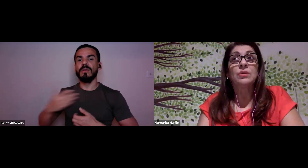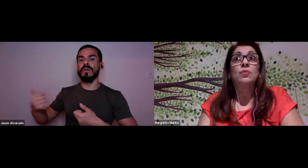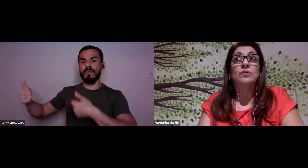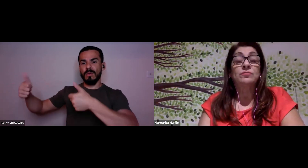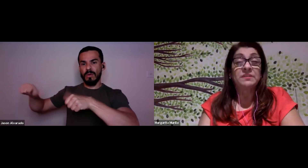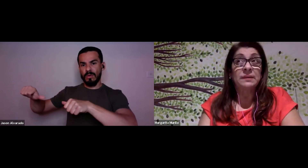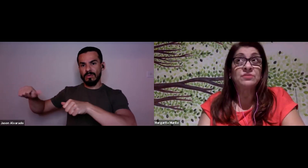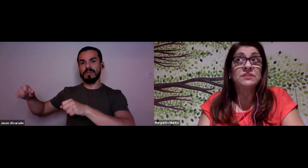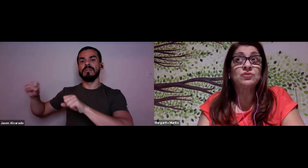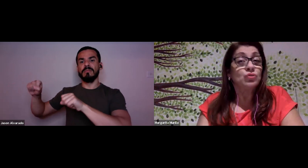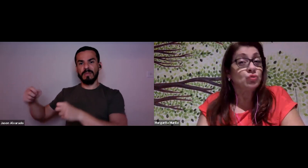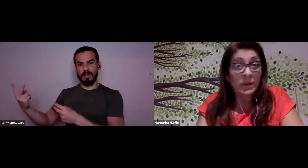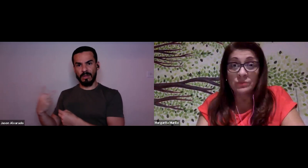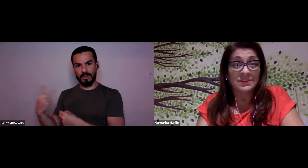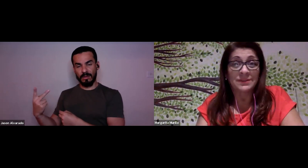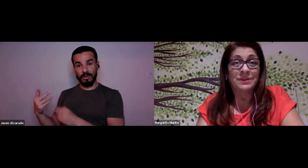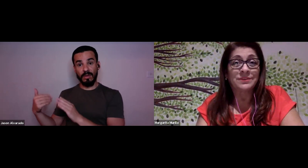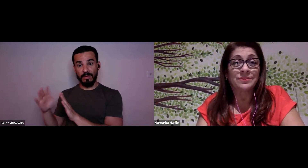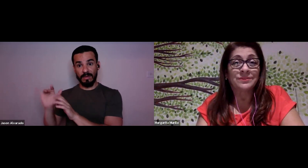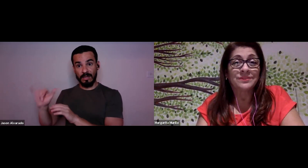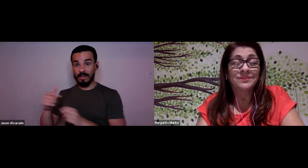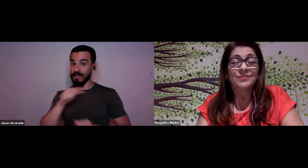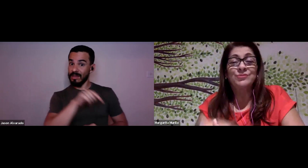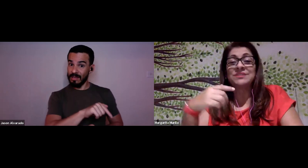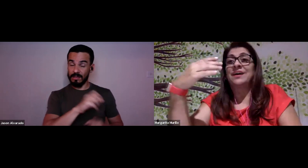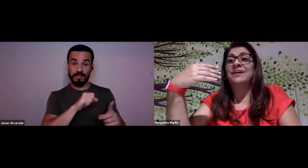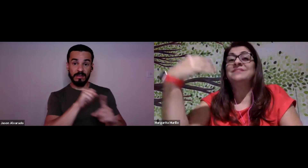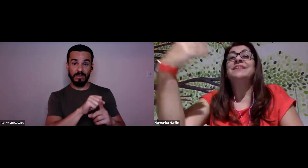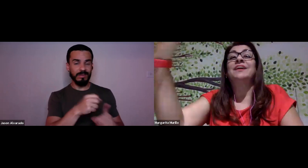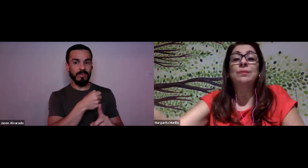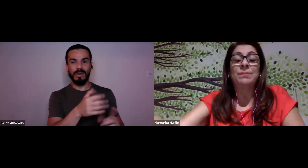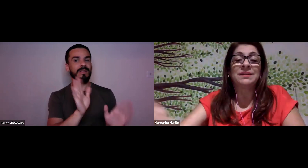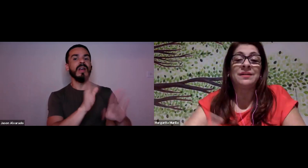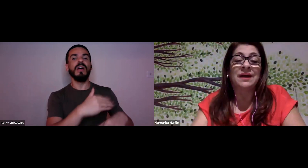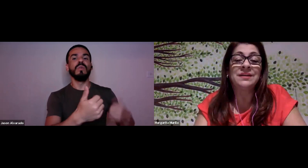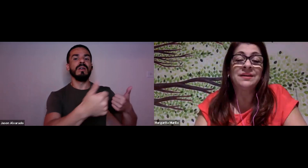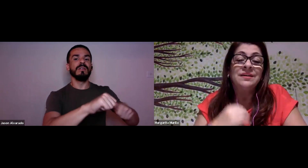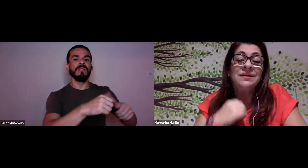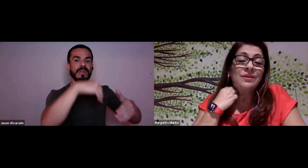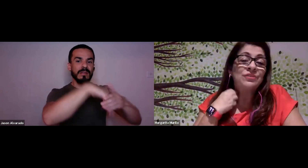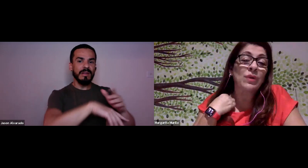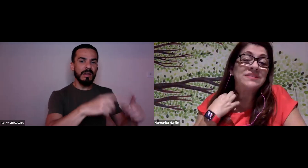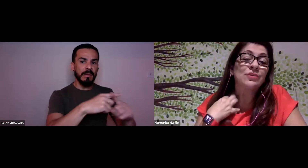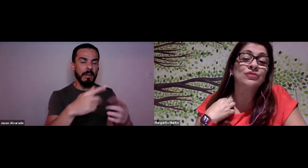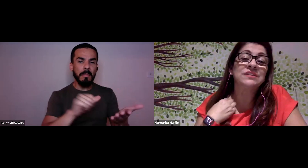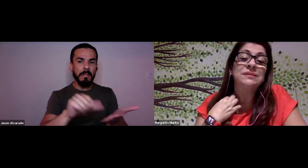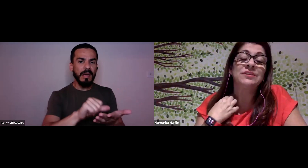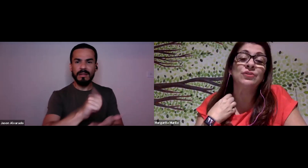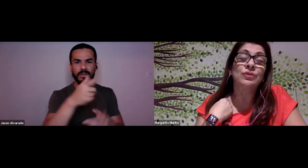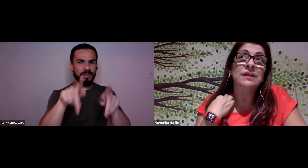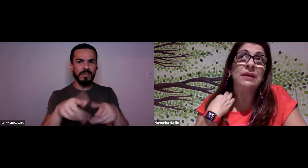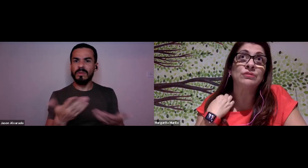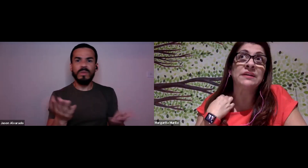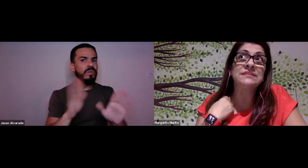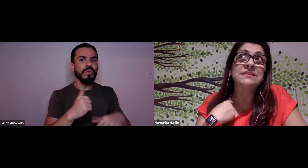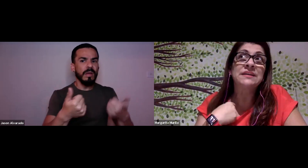cuando enfrentamos esto no hay consentimiento usted está entrando una página de alguien o sea cuál es el consentimiento